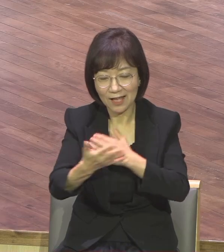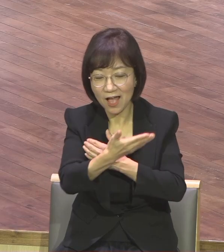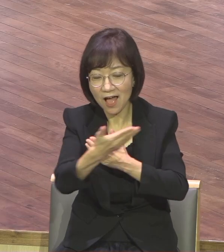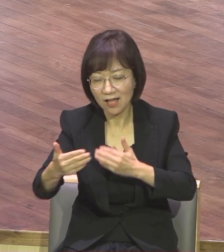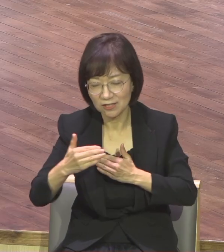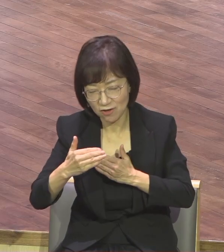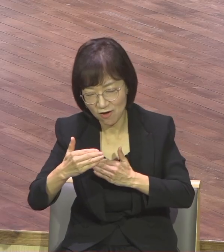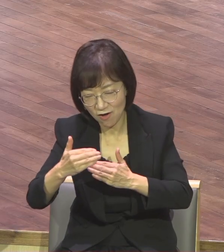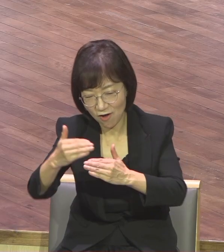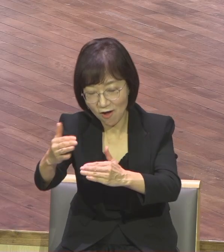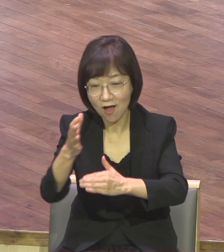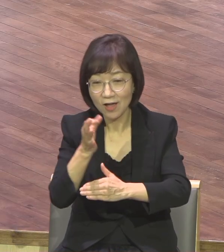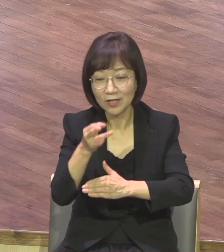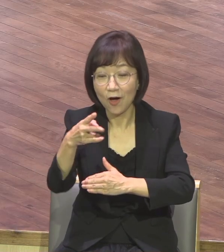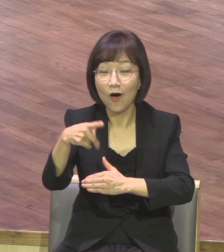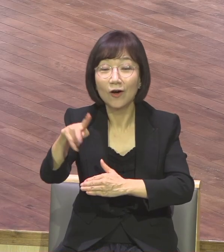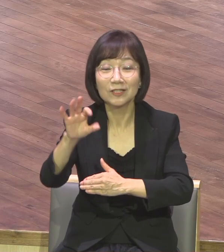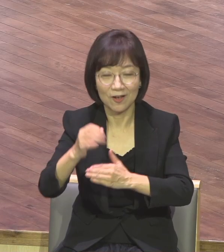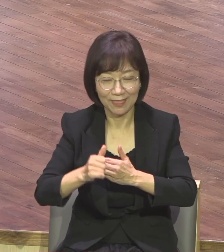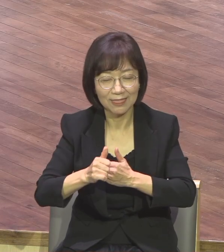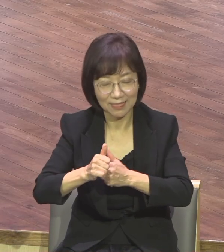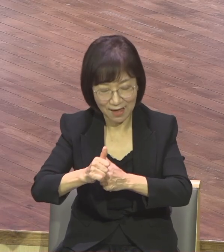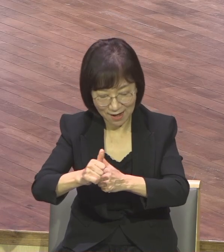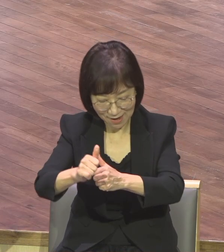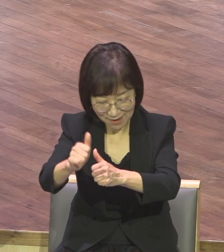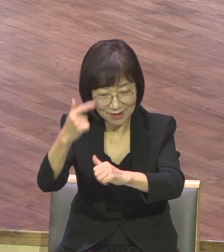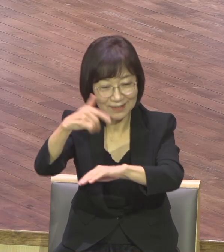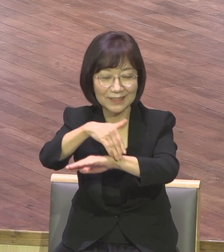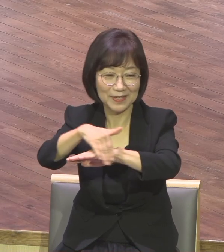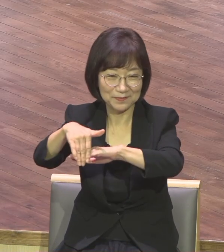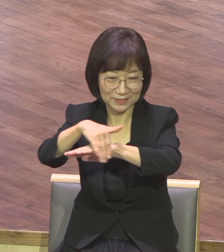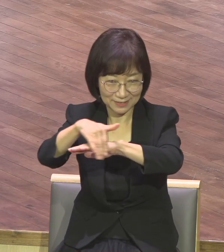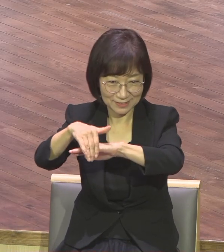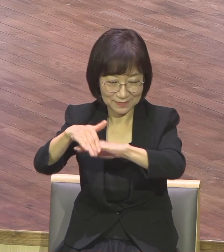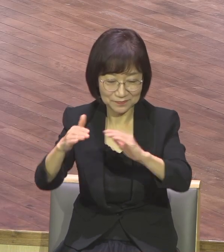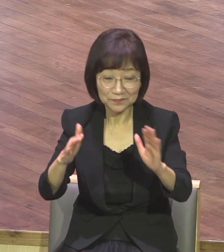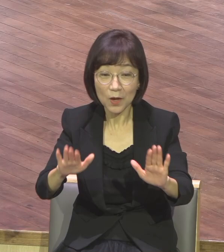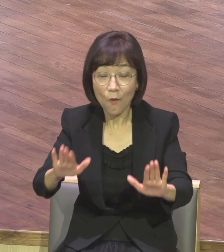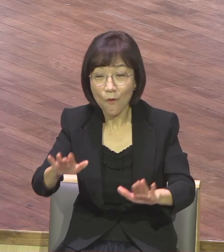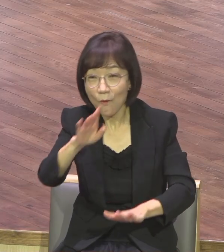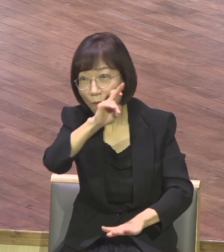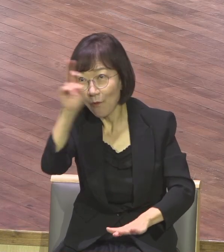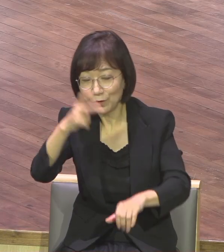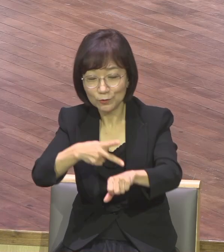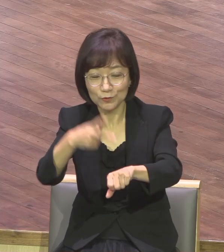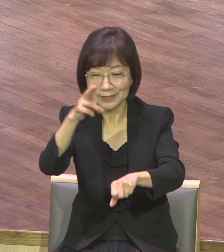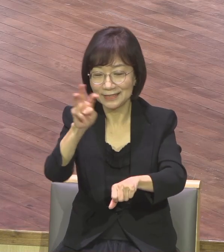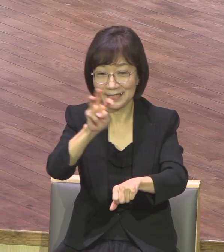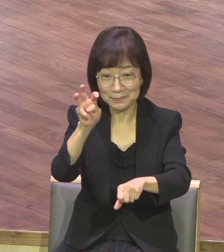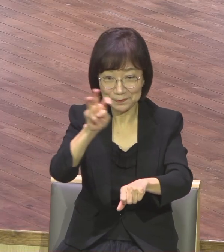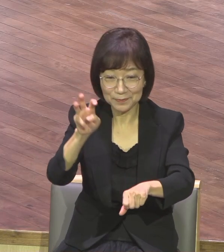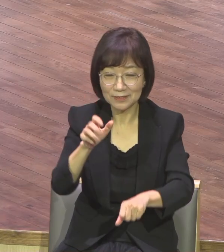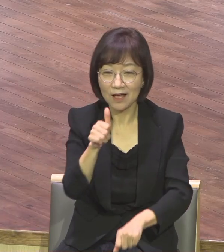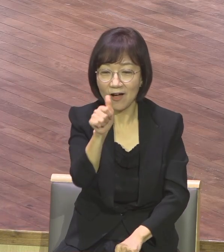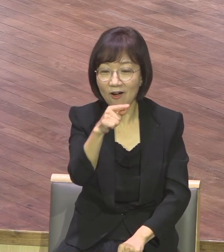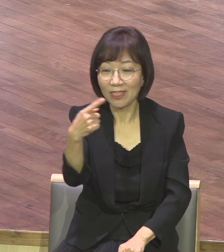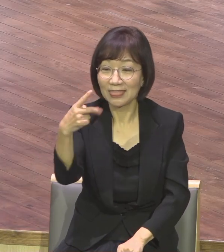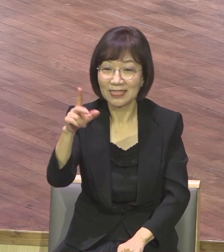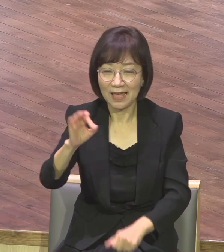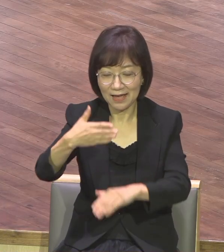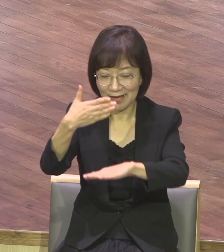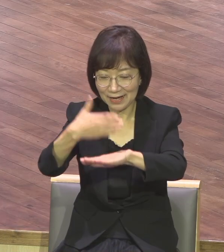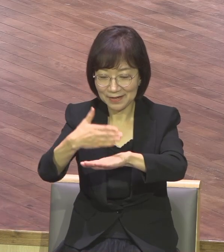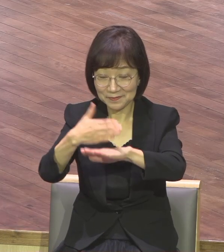것입니다. 오늘 오후 2시 30분에 진행되는 본당 헌당 이 감사